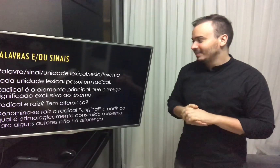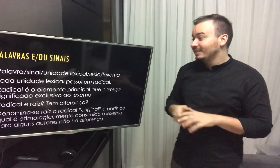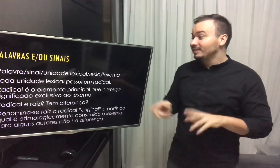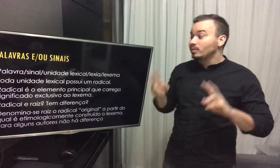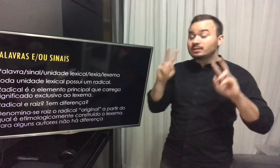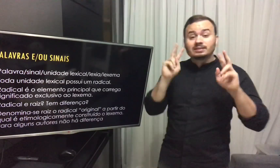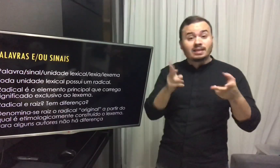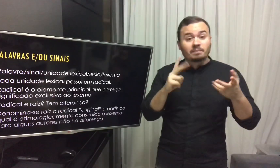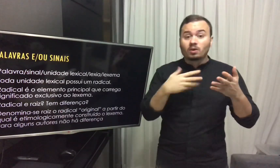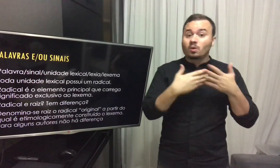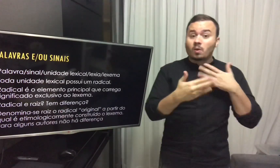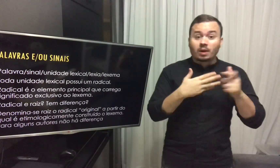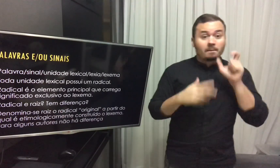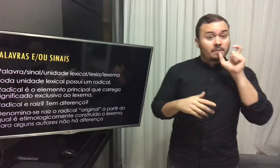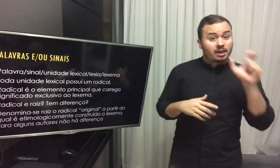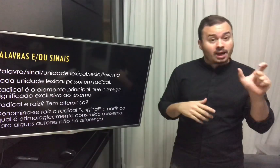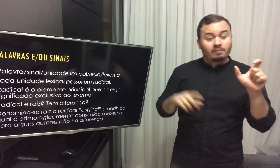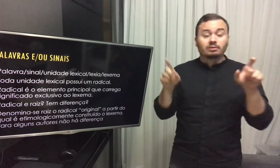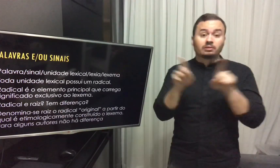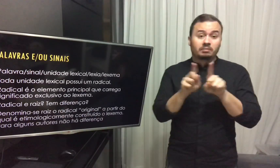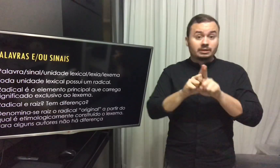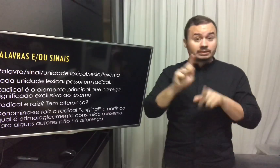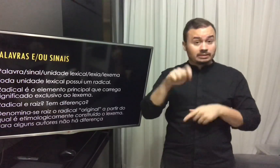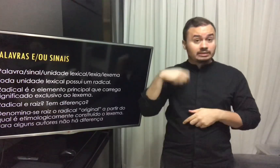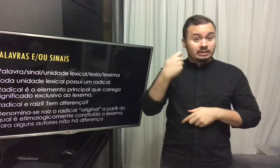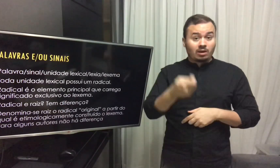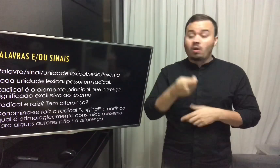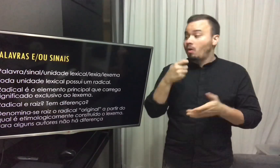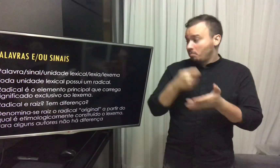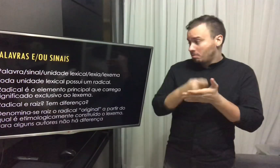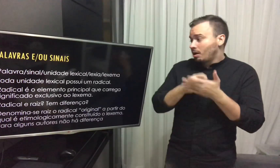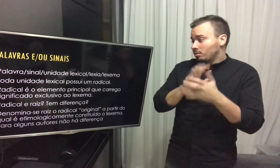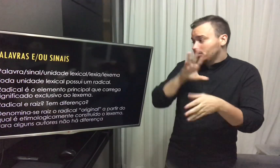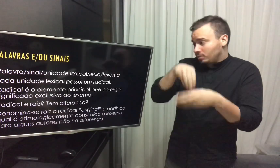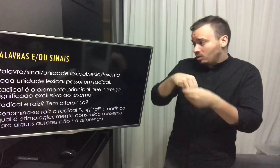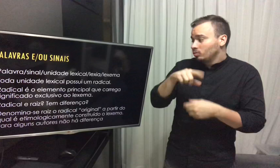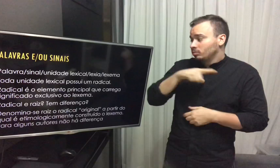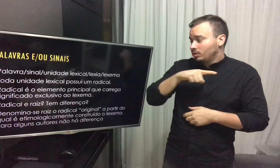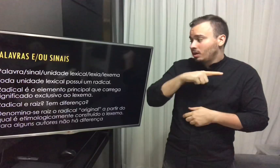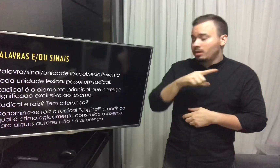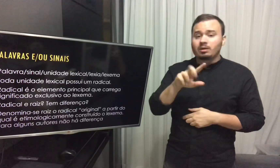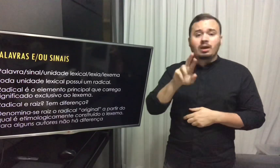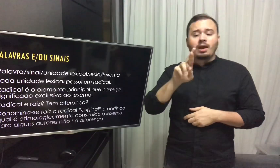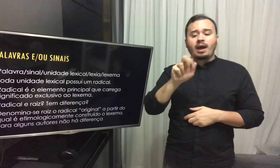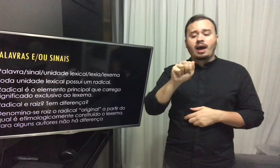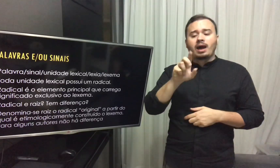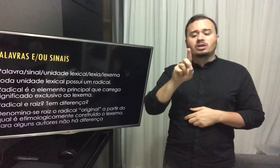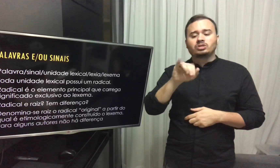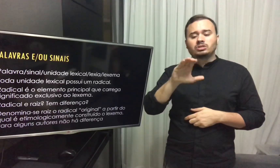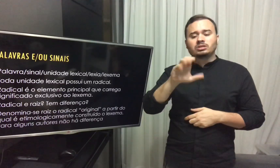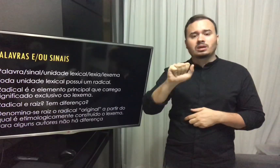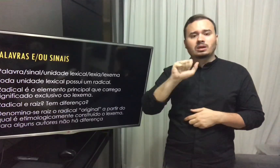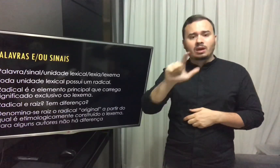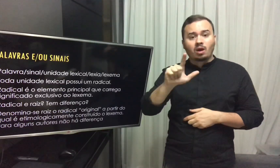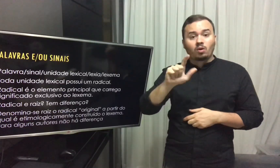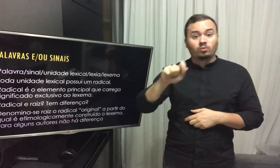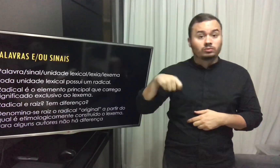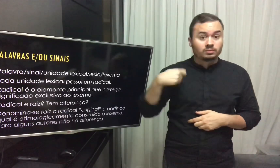claro. Mas é importante entender que toda palavra, toda unidade lexical, ela possui